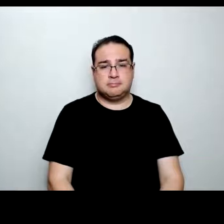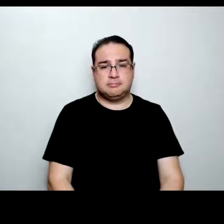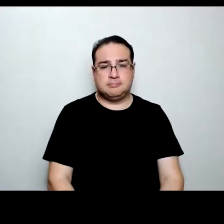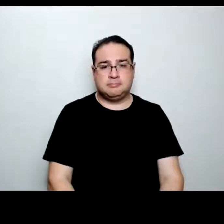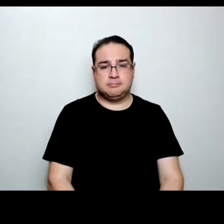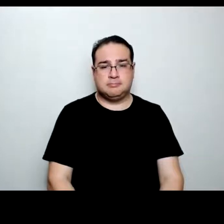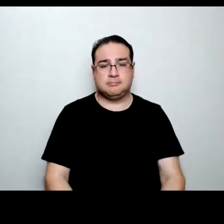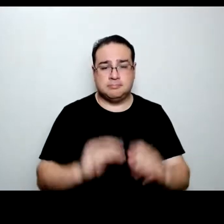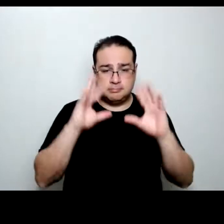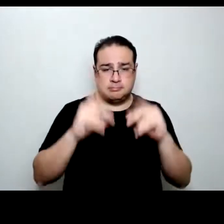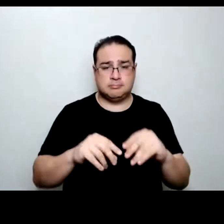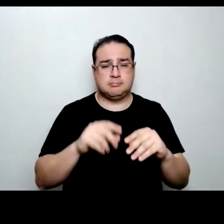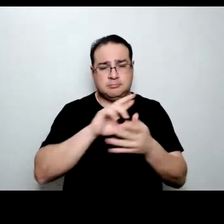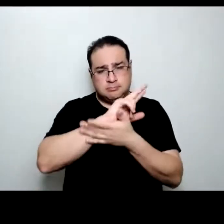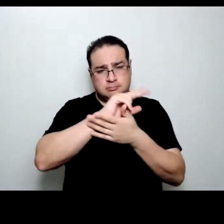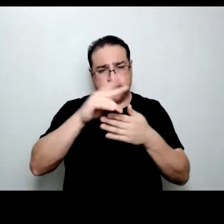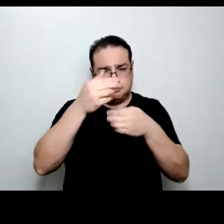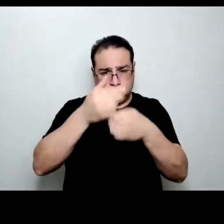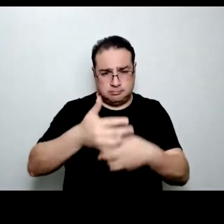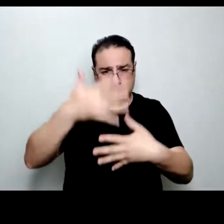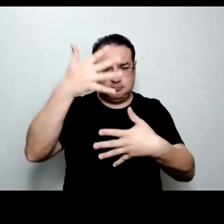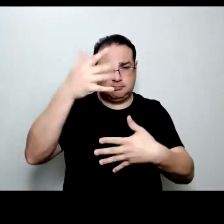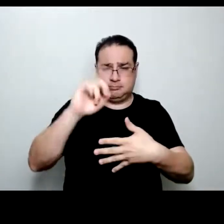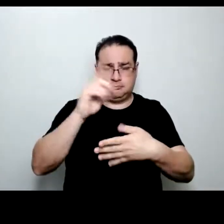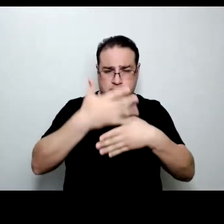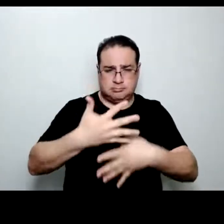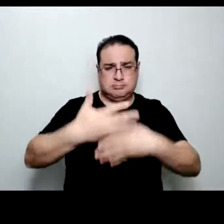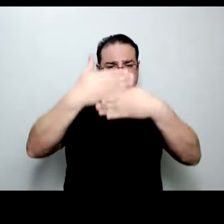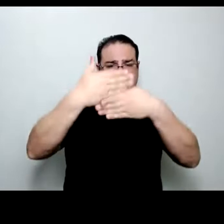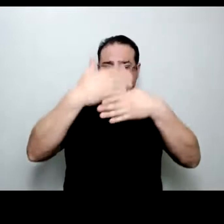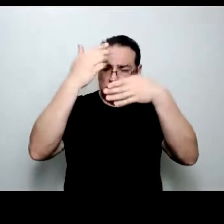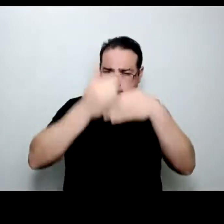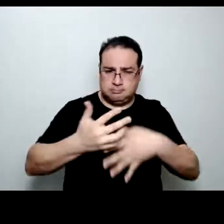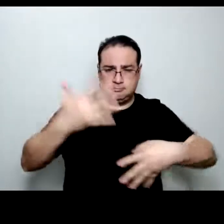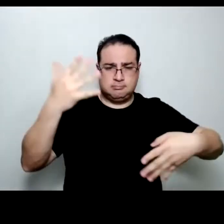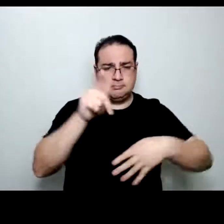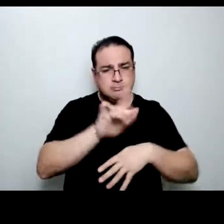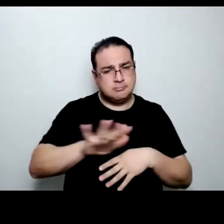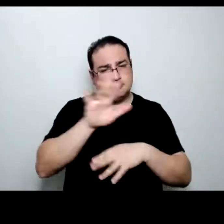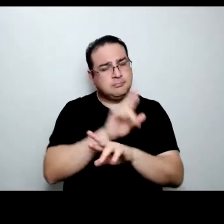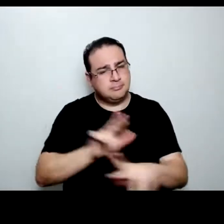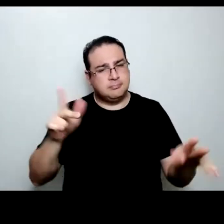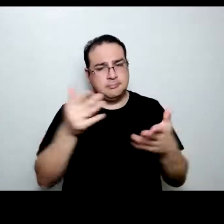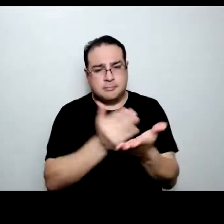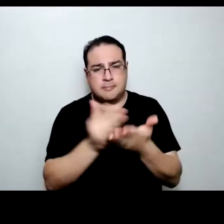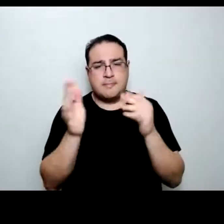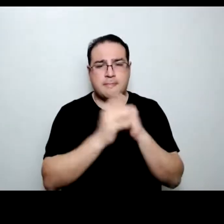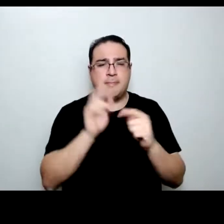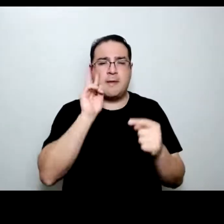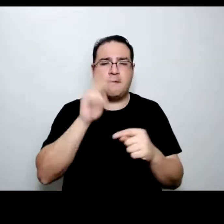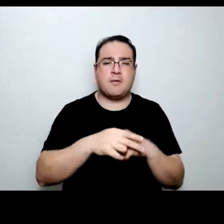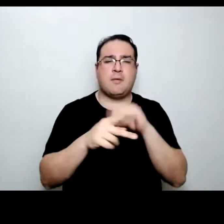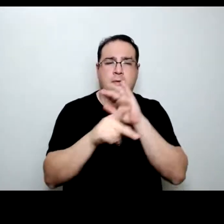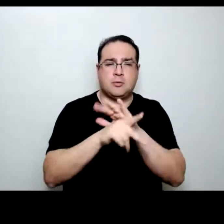maneira heterogênea ao longo do dicionário, né? Quer dizer, uma entrada, em geral, diferente da outra entrada do ponto de vista da